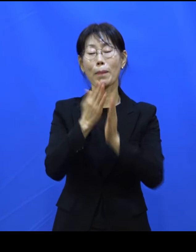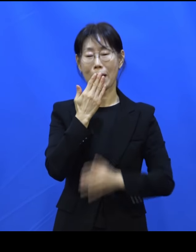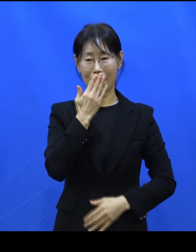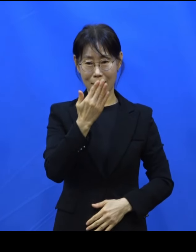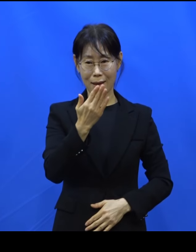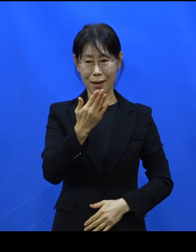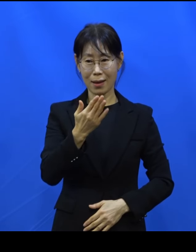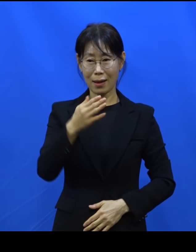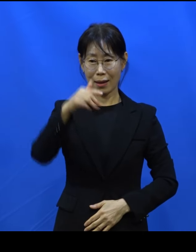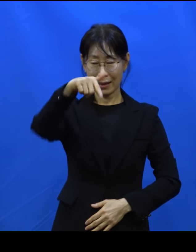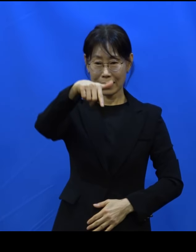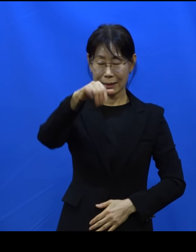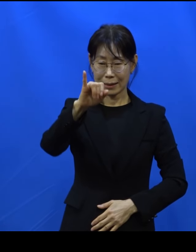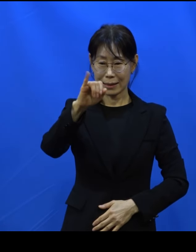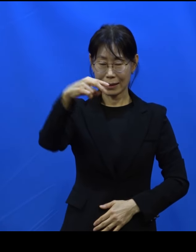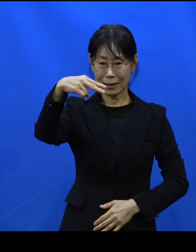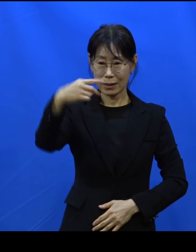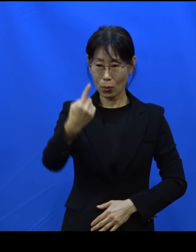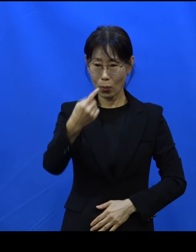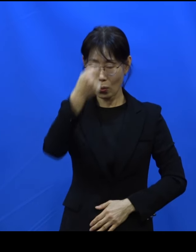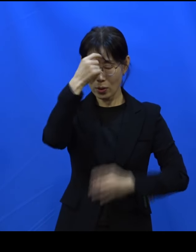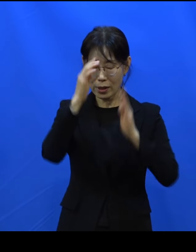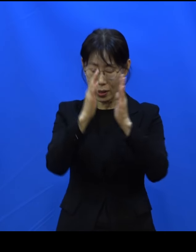기도가 뭐예요? 주목하는 거예요.